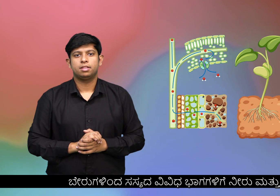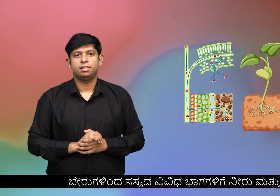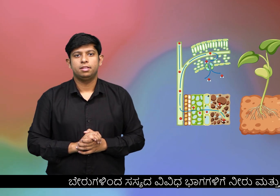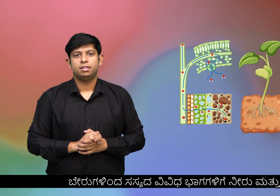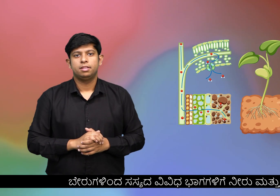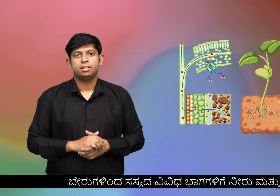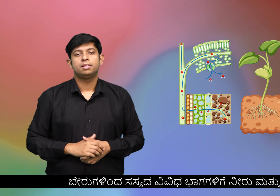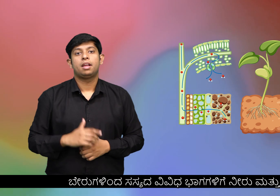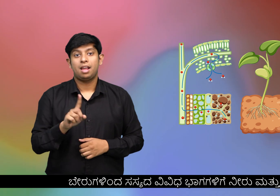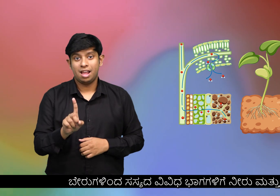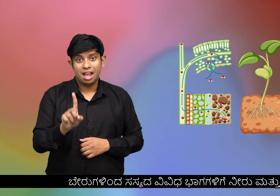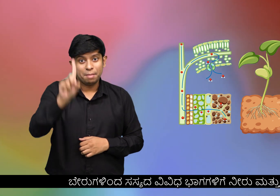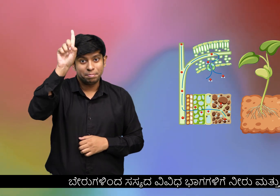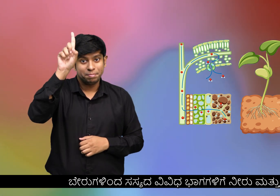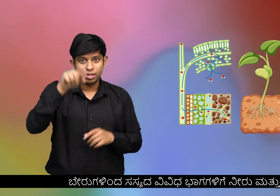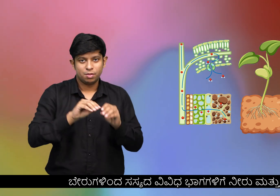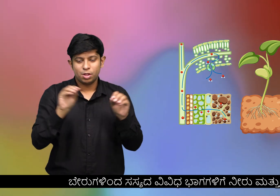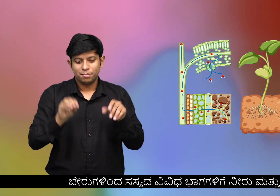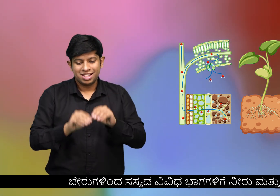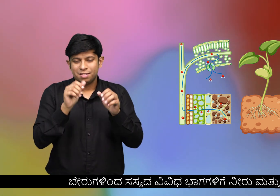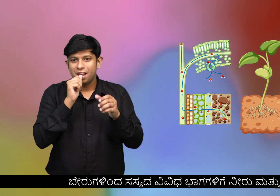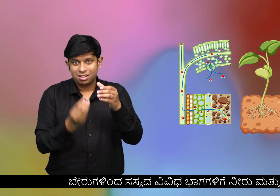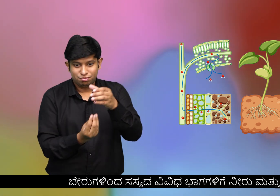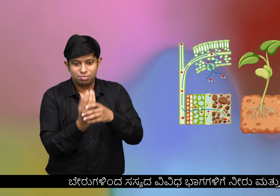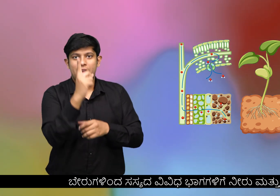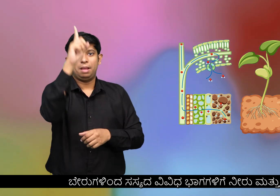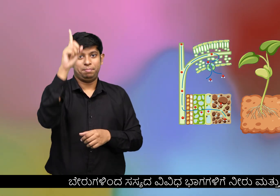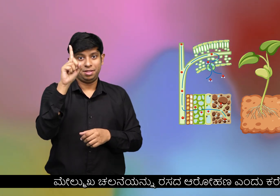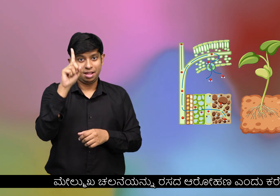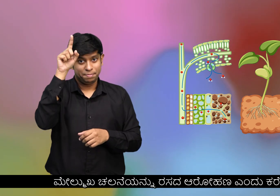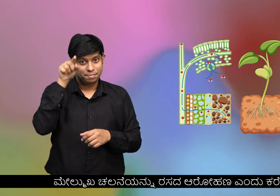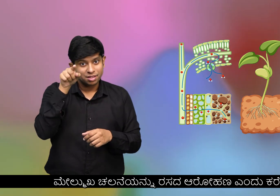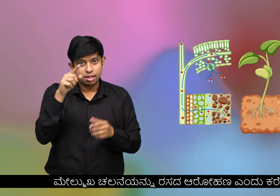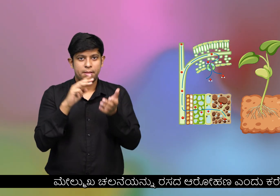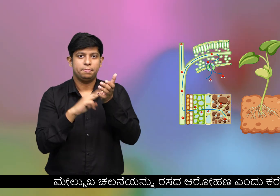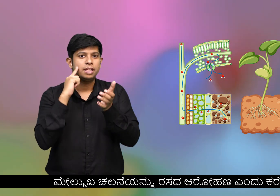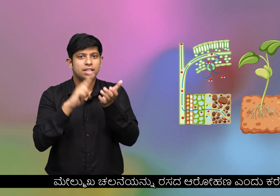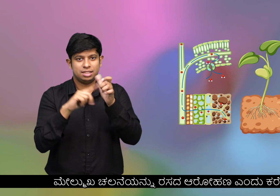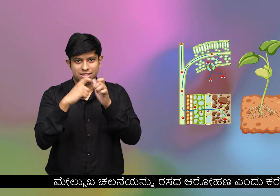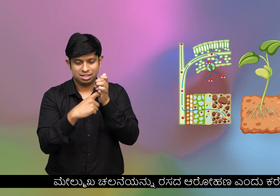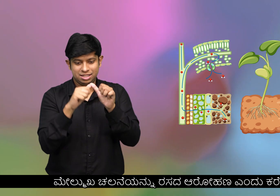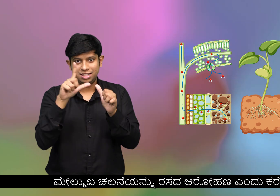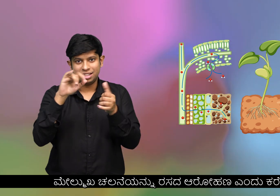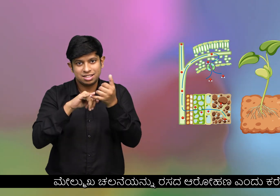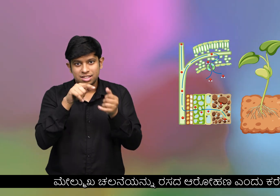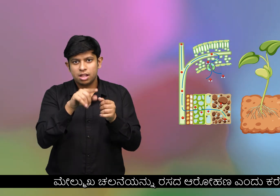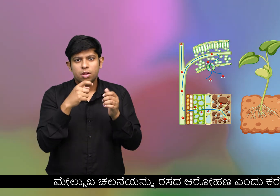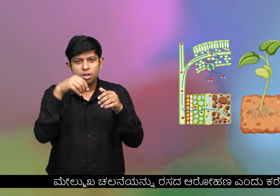ಬೇರುಗಳಿಂದ ಸಸ್ಯದ ವಿವಿಧ ಭಾಗಗಳಿಗೆ ನೀರು ಮತ್ತು ಖನಿಜಗಳ ಮೇಲ್ಮುಖ ಚಲನೆಯನ್ನು ರಸದ ಆರೋಹಣ ಎಂದು